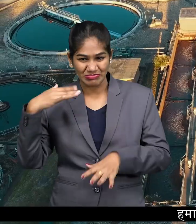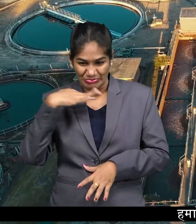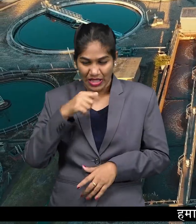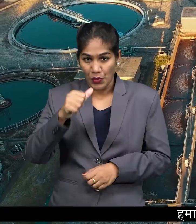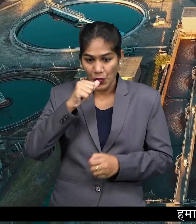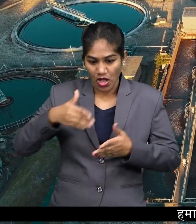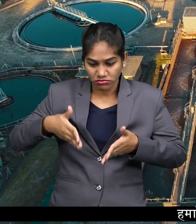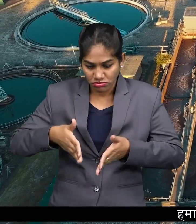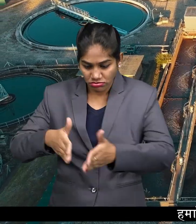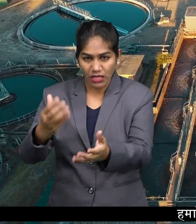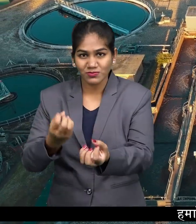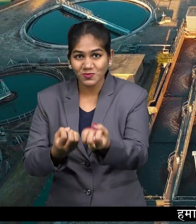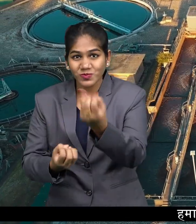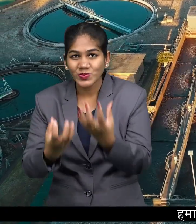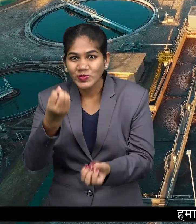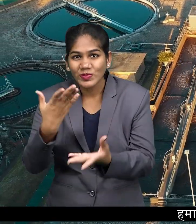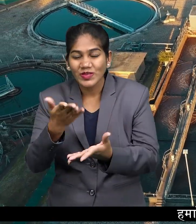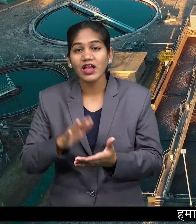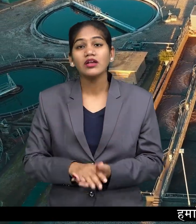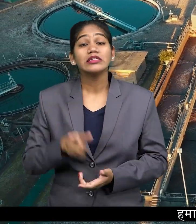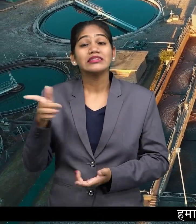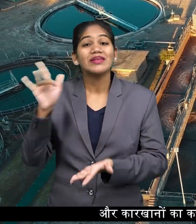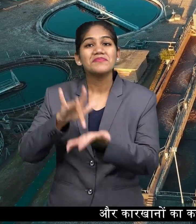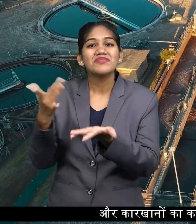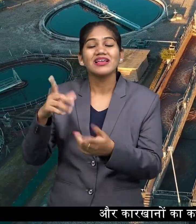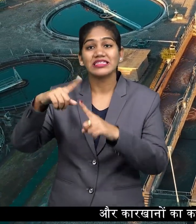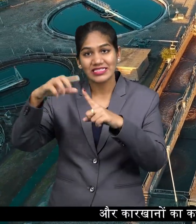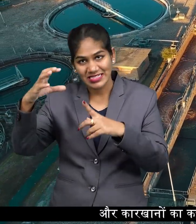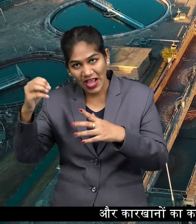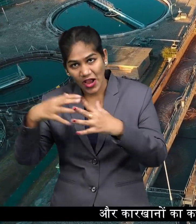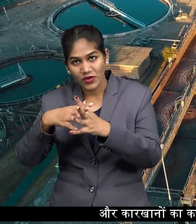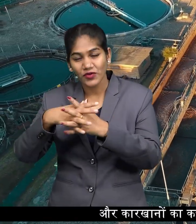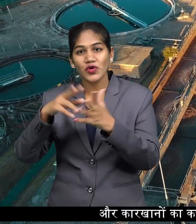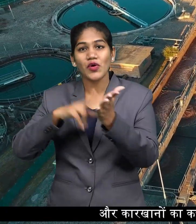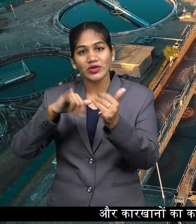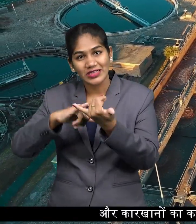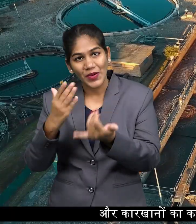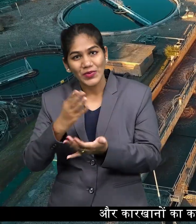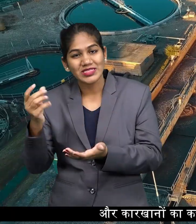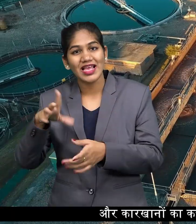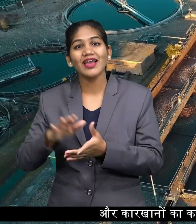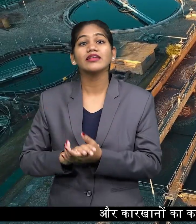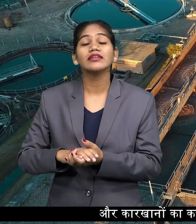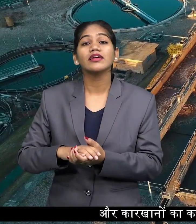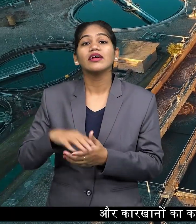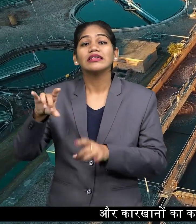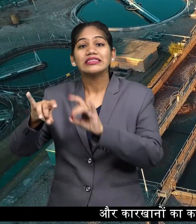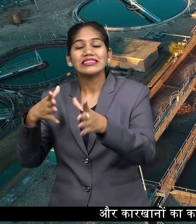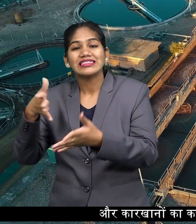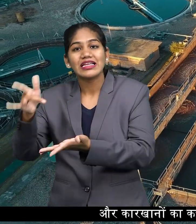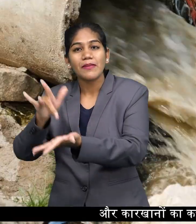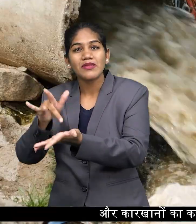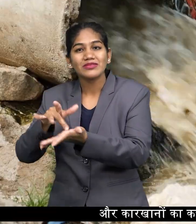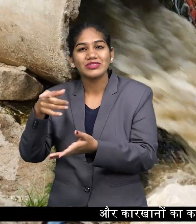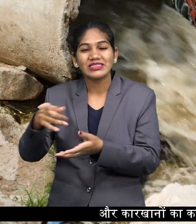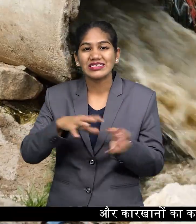दूसरा, हमारे कस्बों और शहरों का मलजल और कारखानों का कचरा भी नदियों या झीलों में बहा दिया जाता